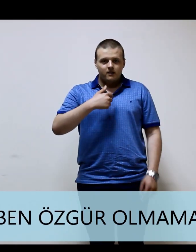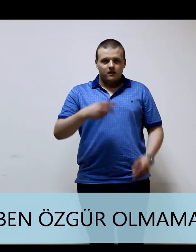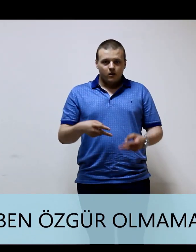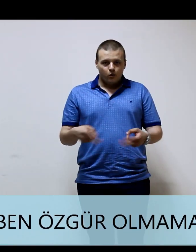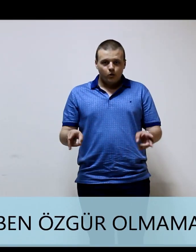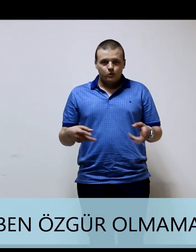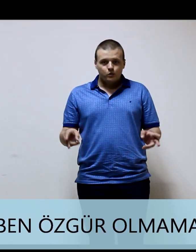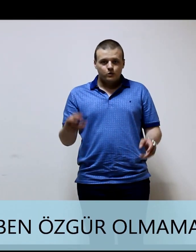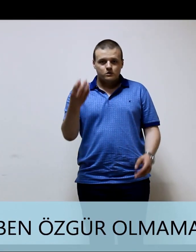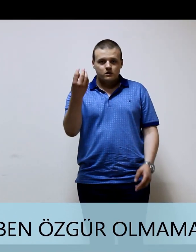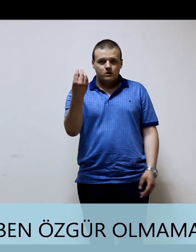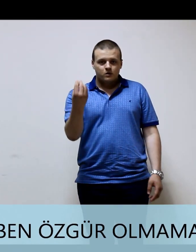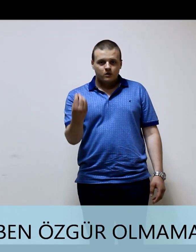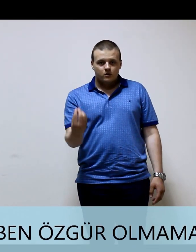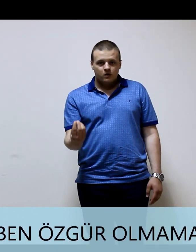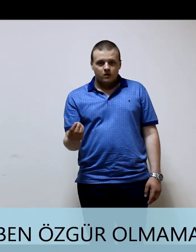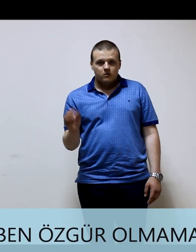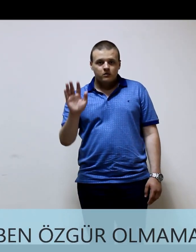Ben özgür olamıyorum.